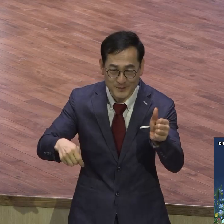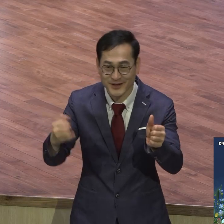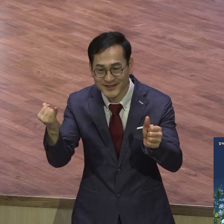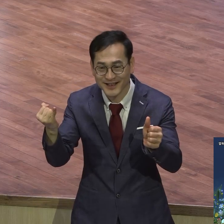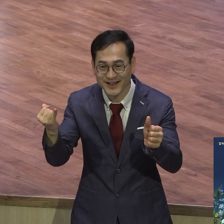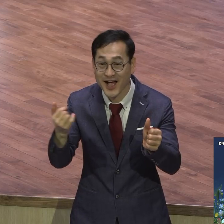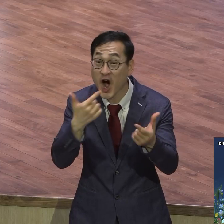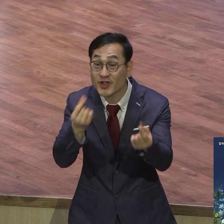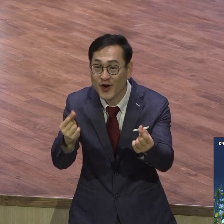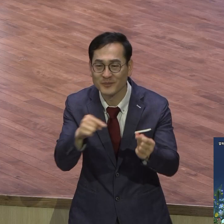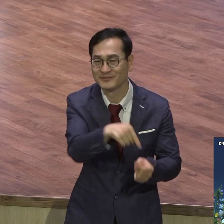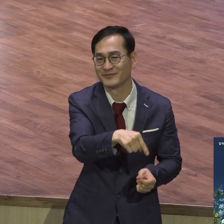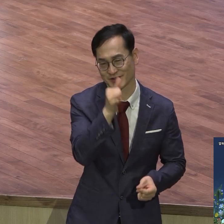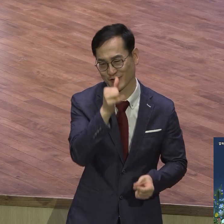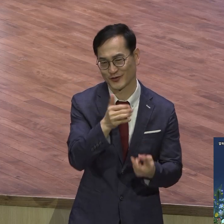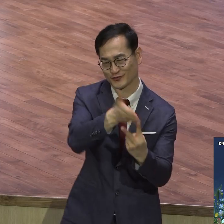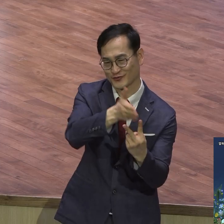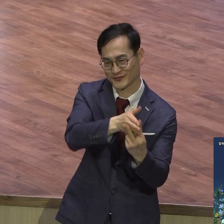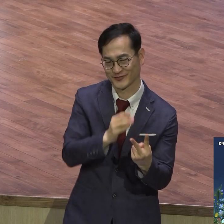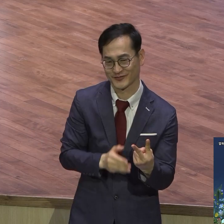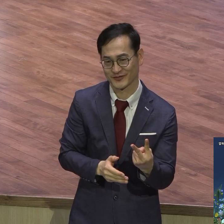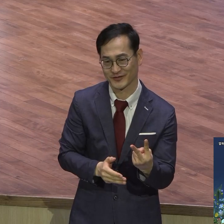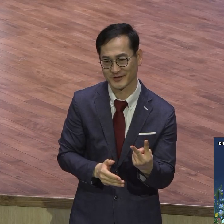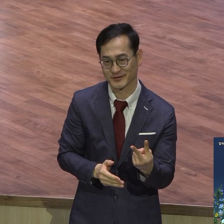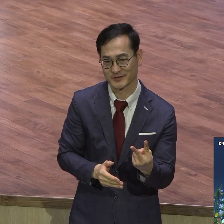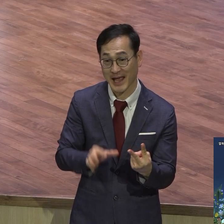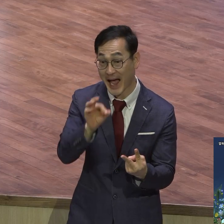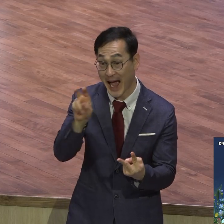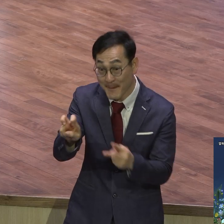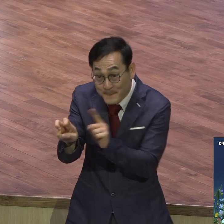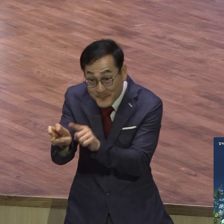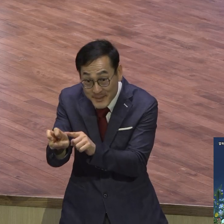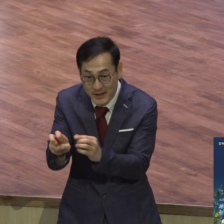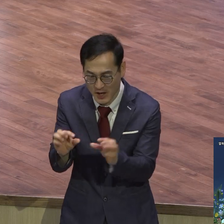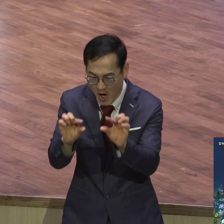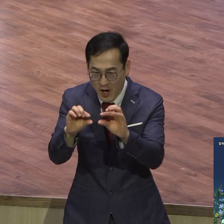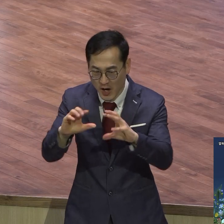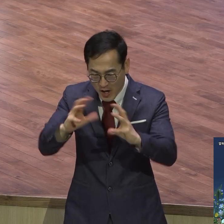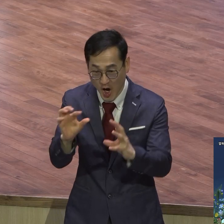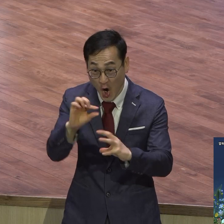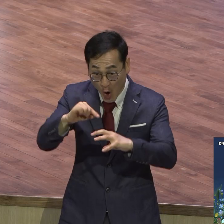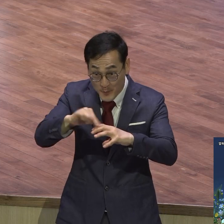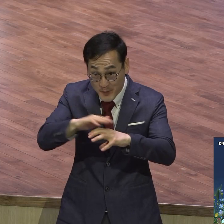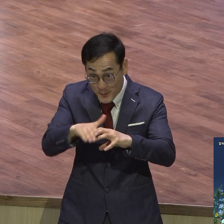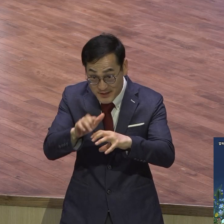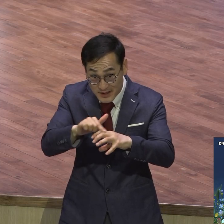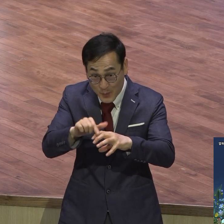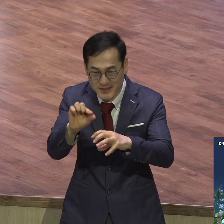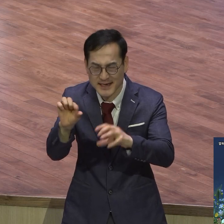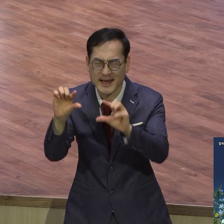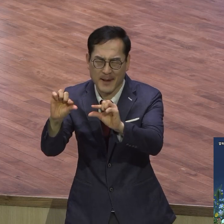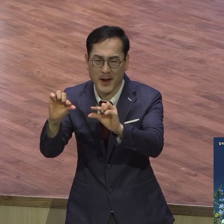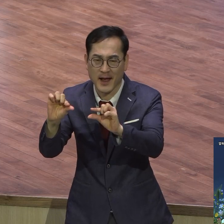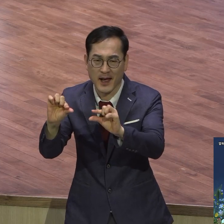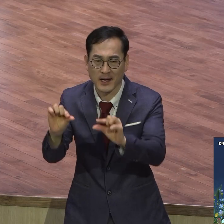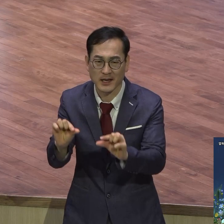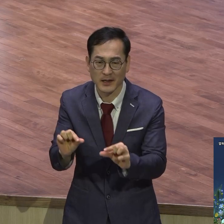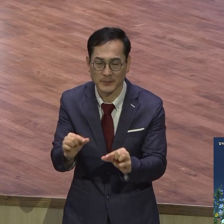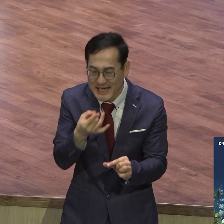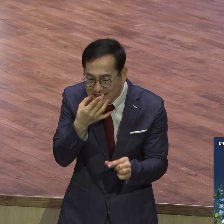암컷이냐. 암컷은 껍질이 얇아요. 그리고 시가 적어요. 그리고 당도가 높아요. 그러면